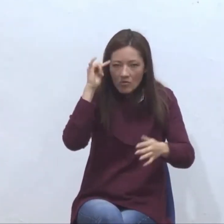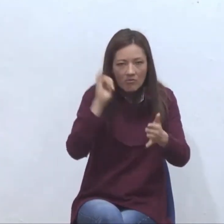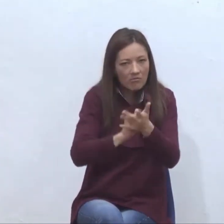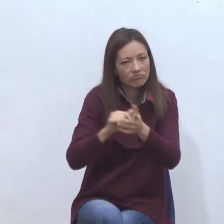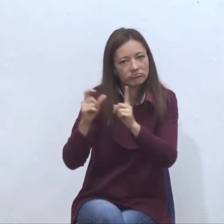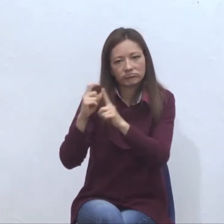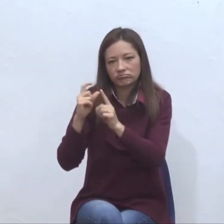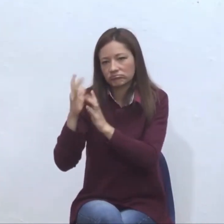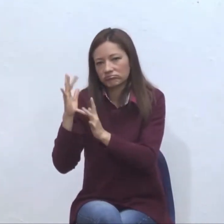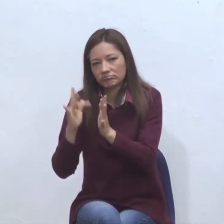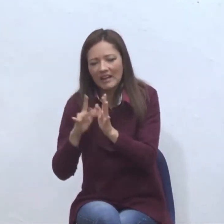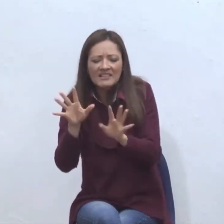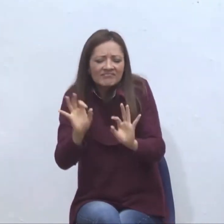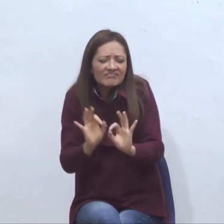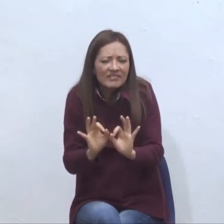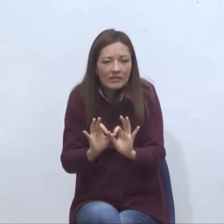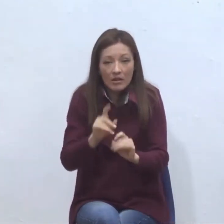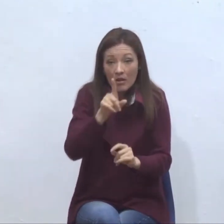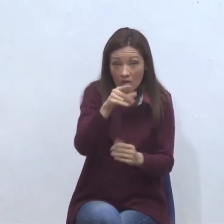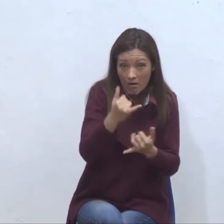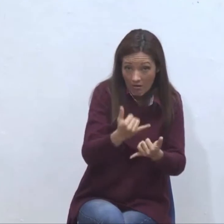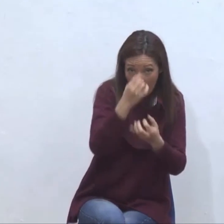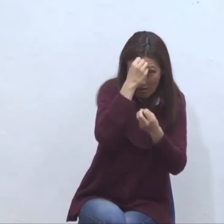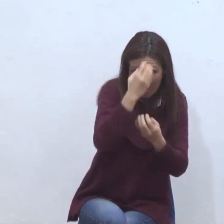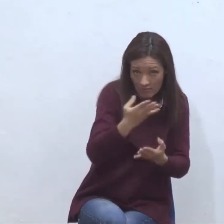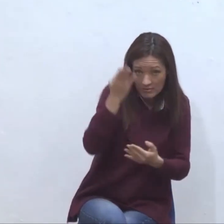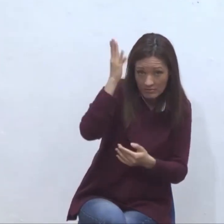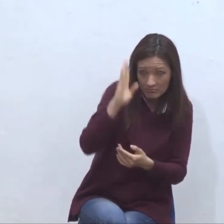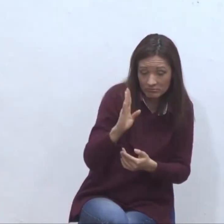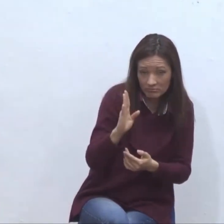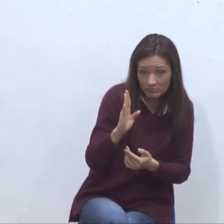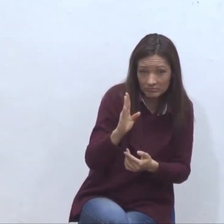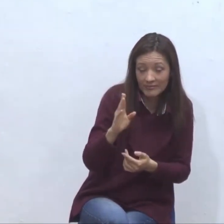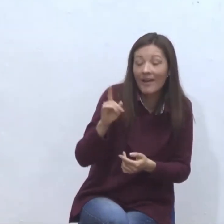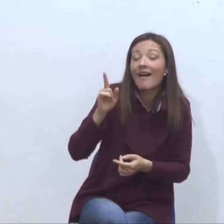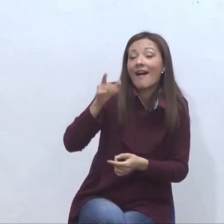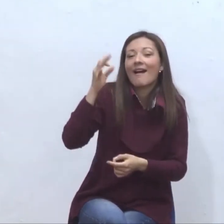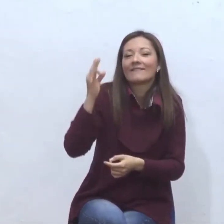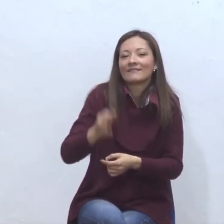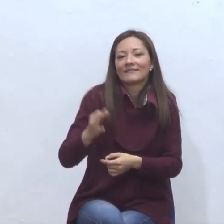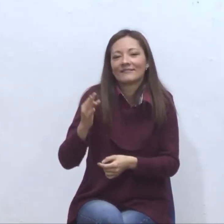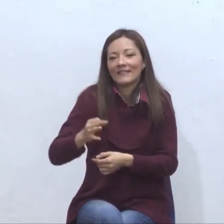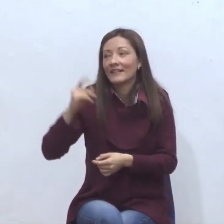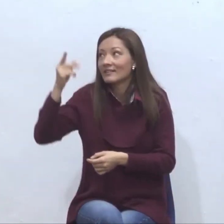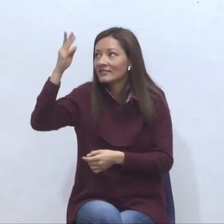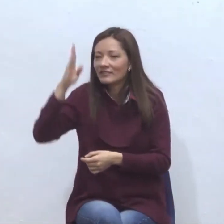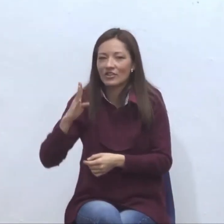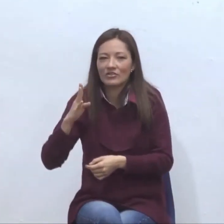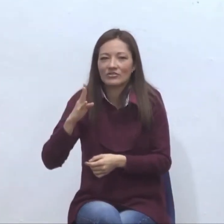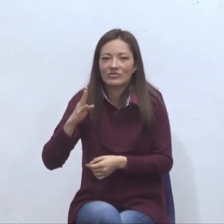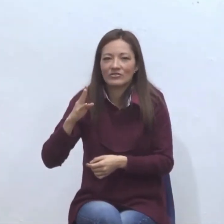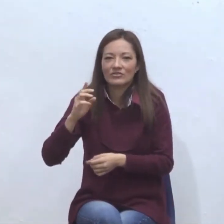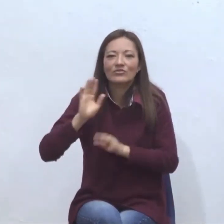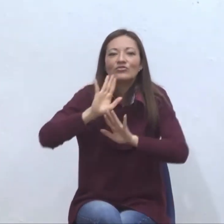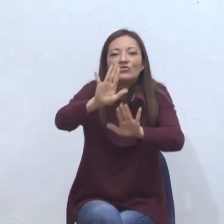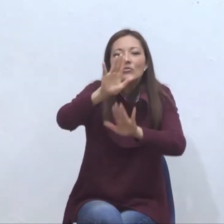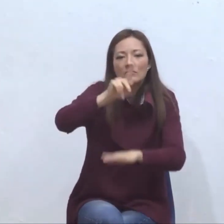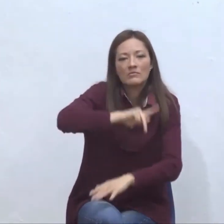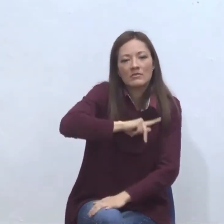así de simple. Si usted obedece a Dios, es verdad que Dios es su